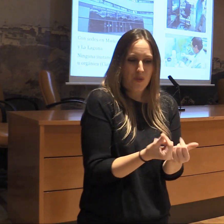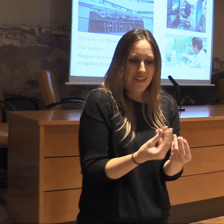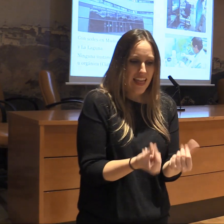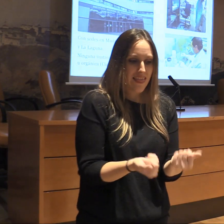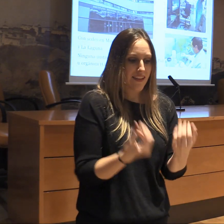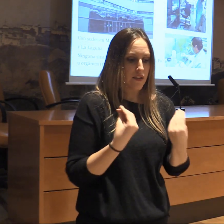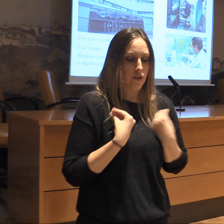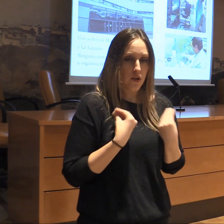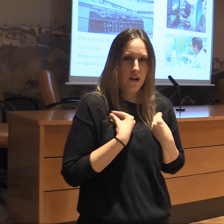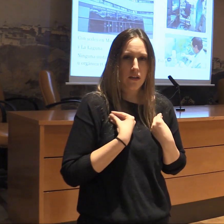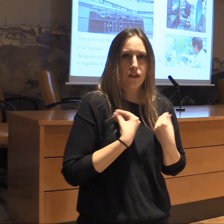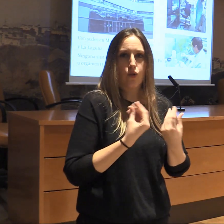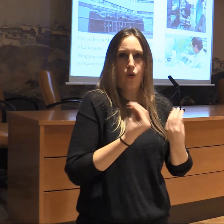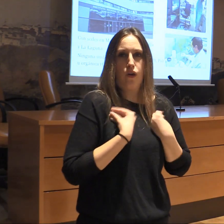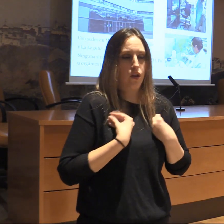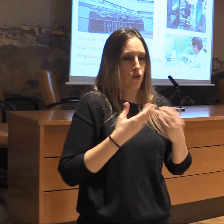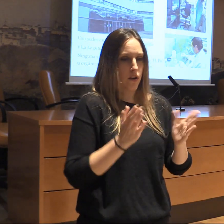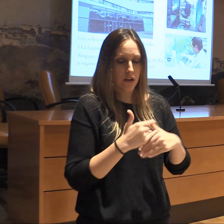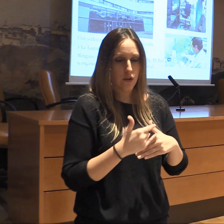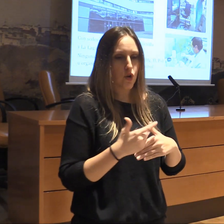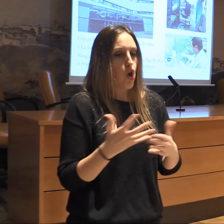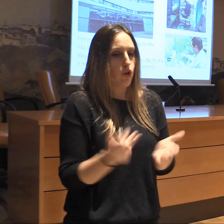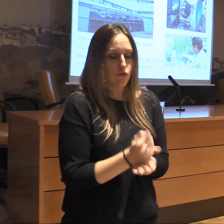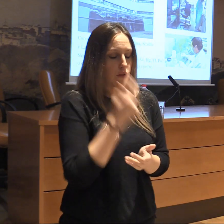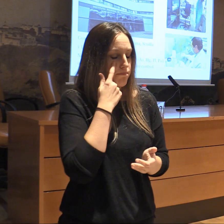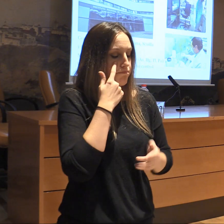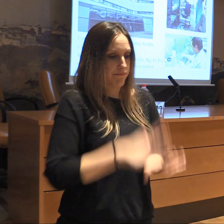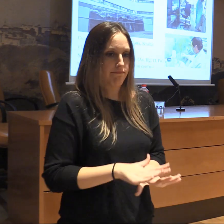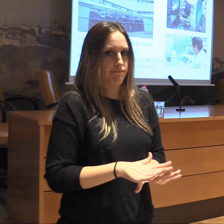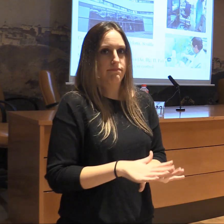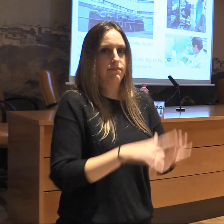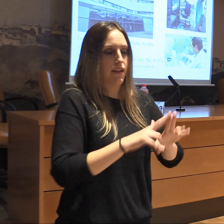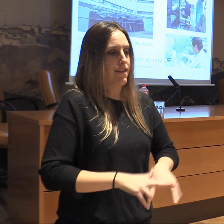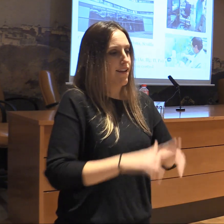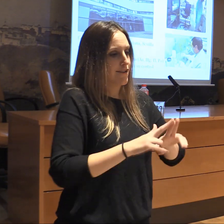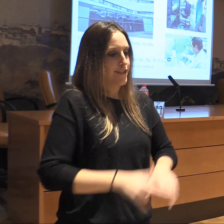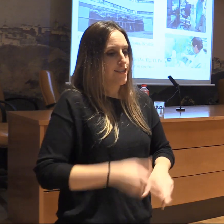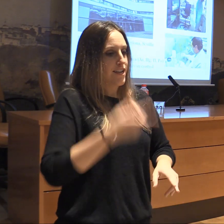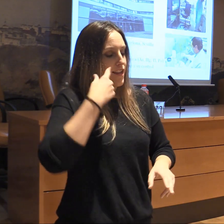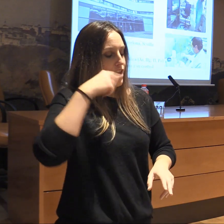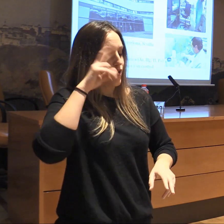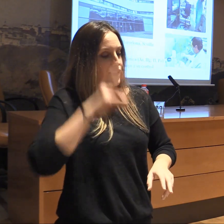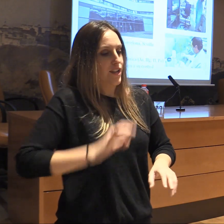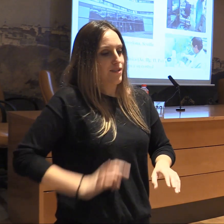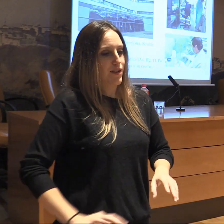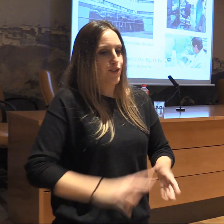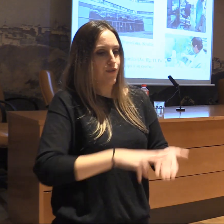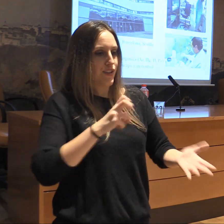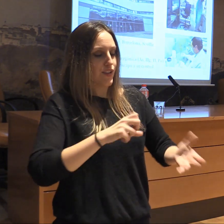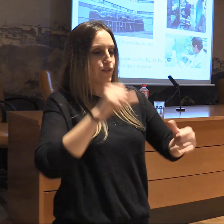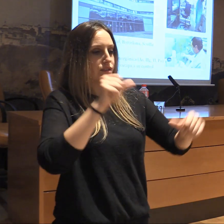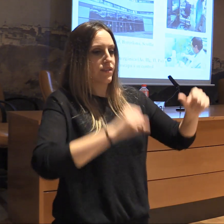compuestos orgánicos, al análisis y a la detección de los expertos físicos,